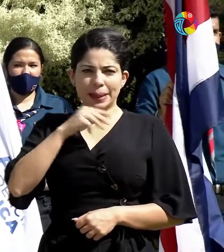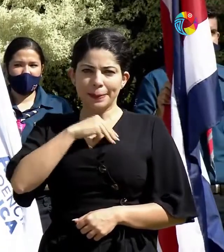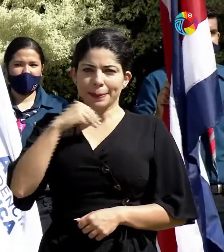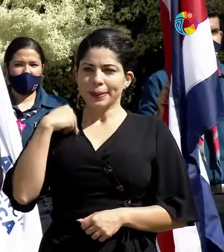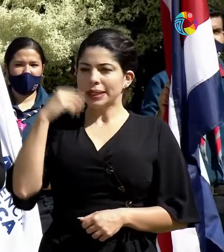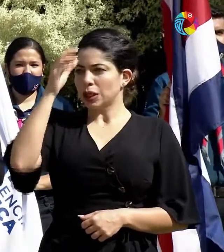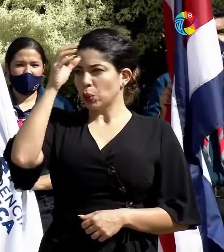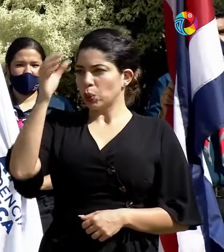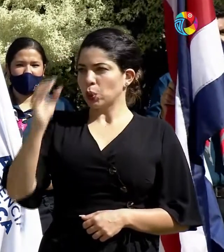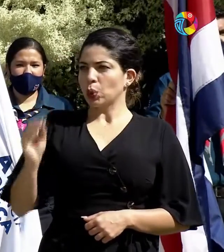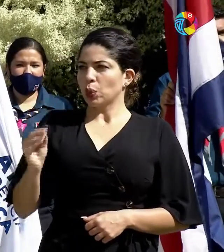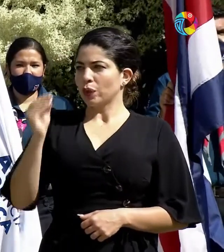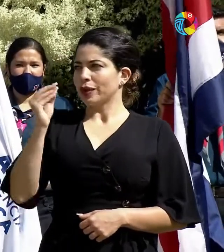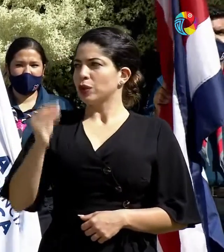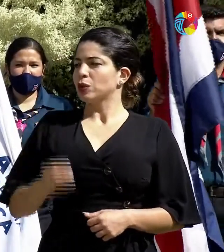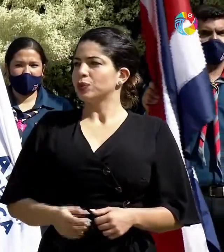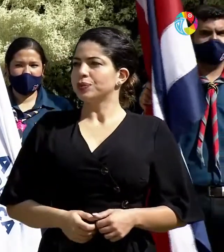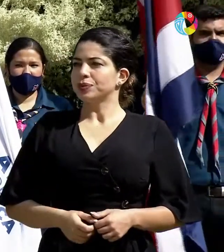Cultura y Juventud.